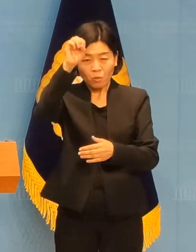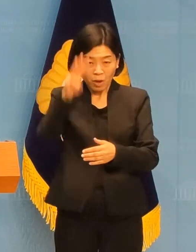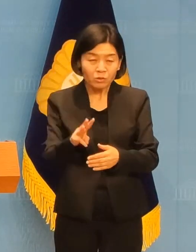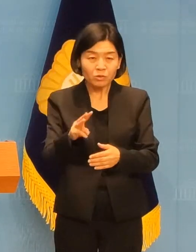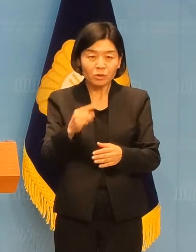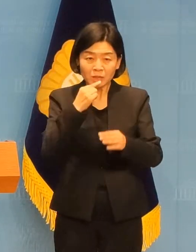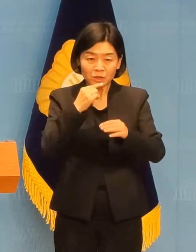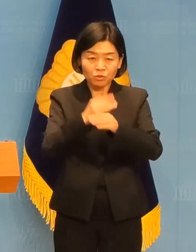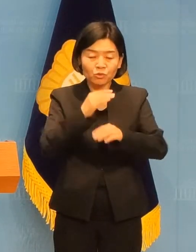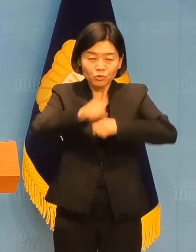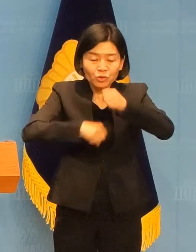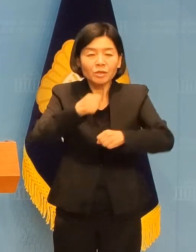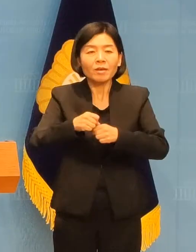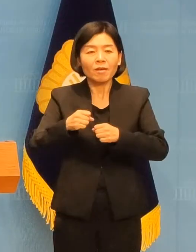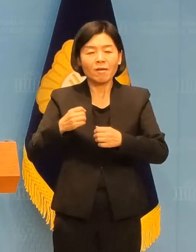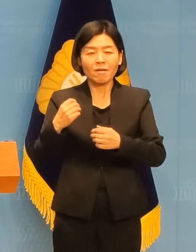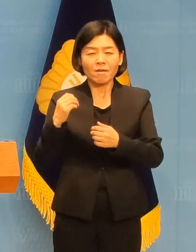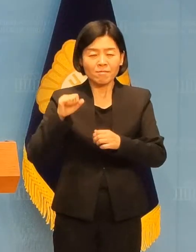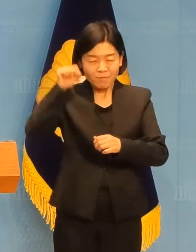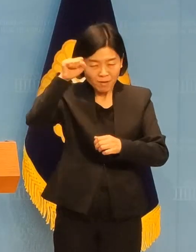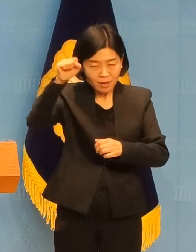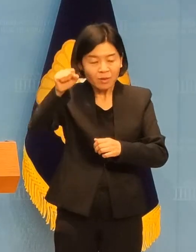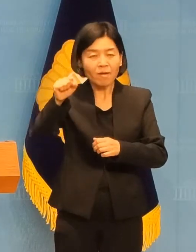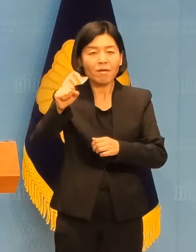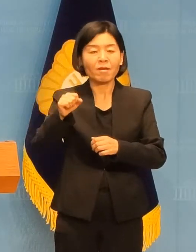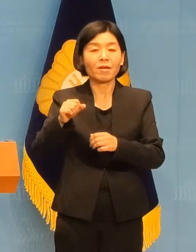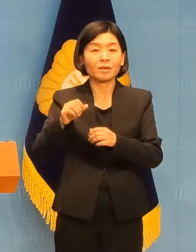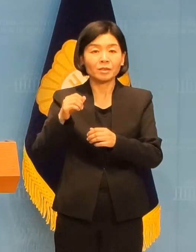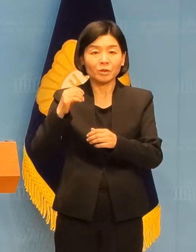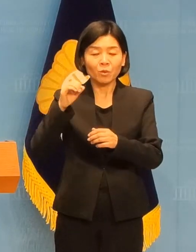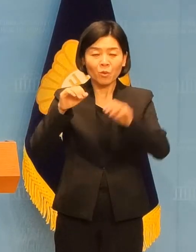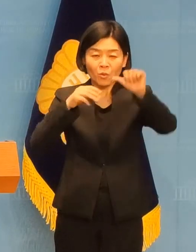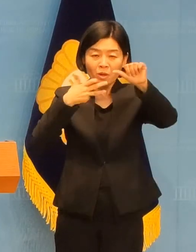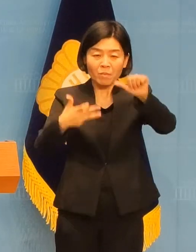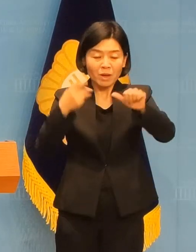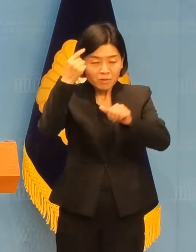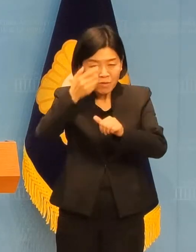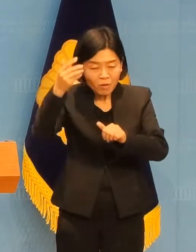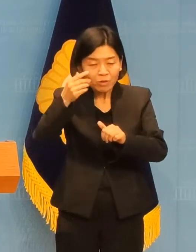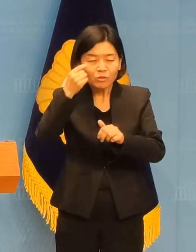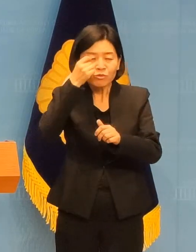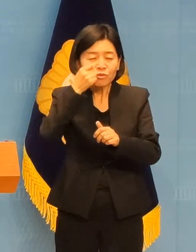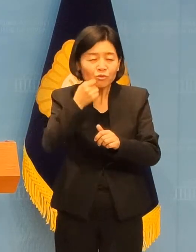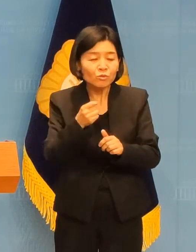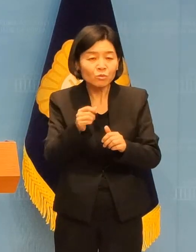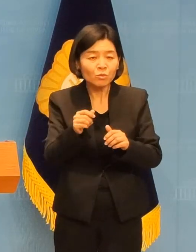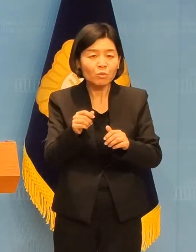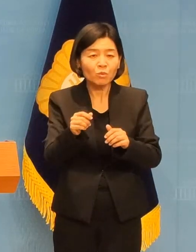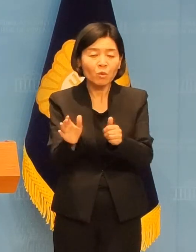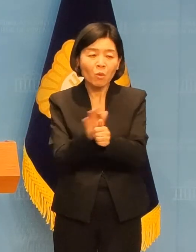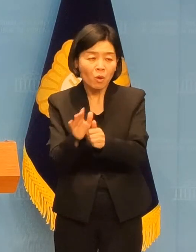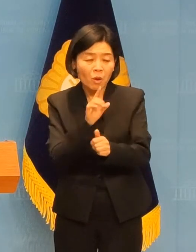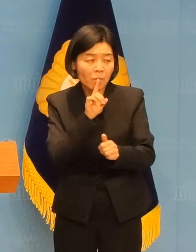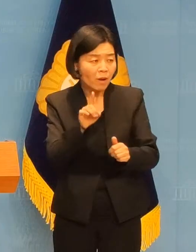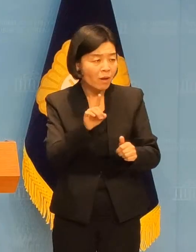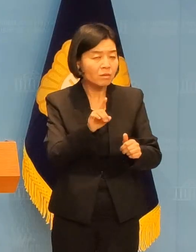영령들을 추모한다더니 이보다 더 명백한 자기 모순이 어디 있습니까?